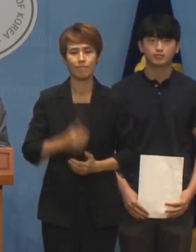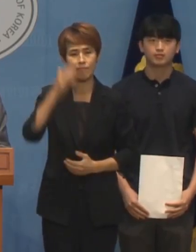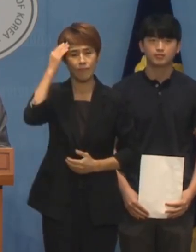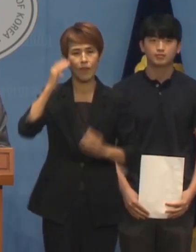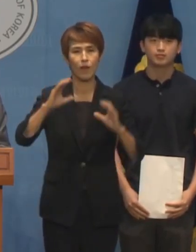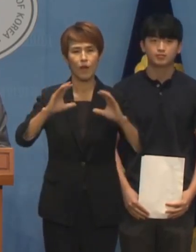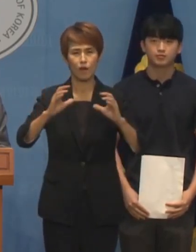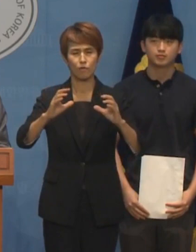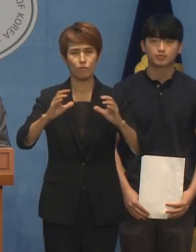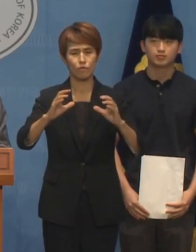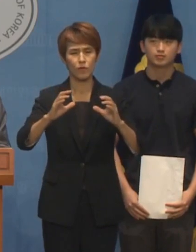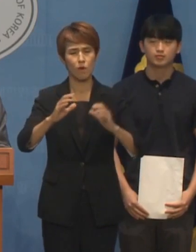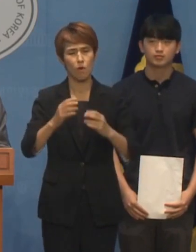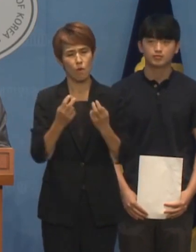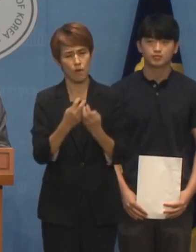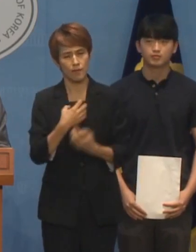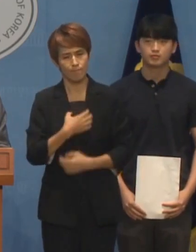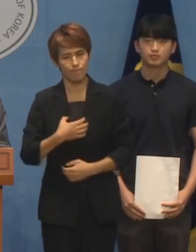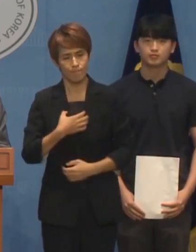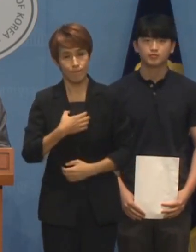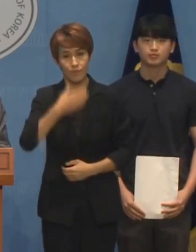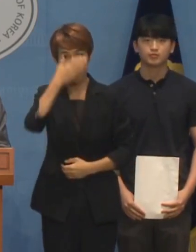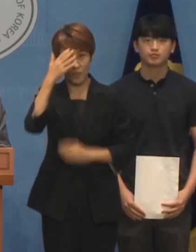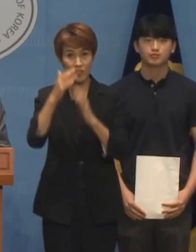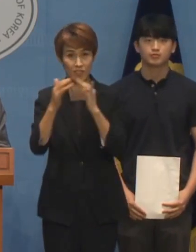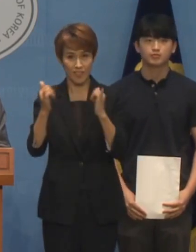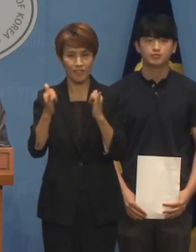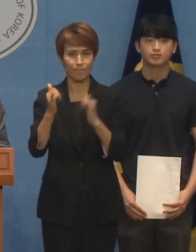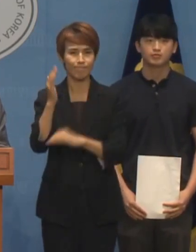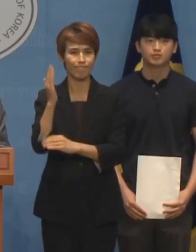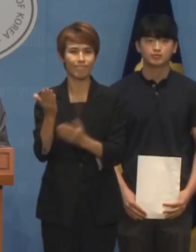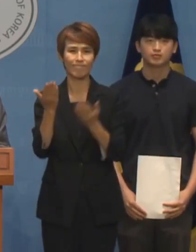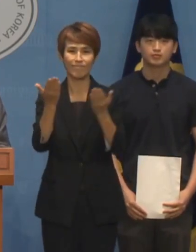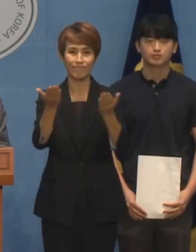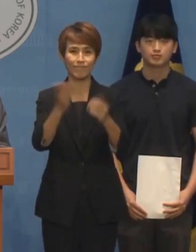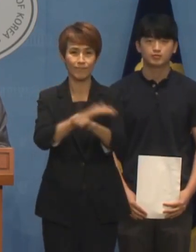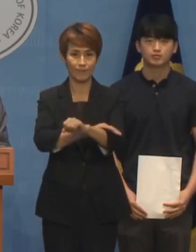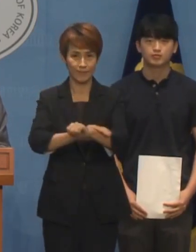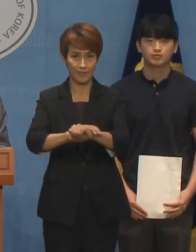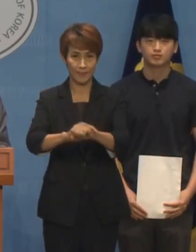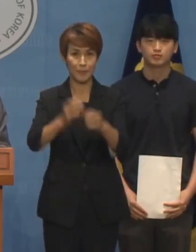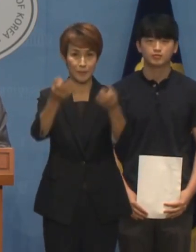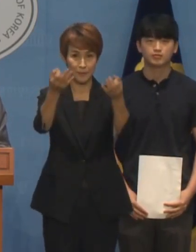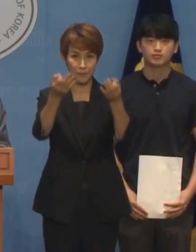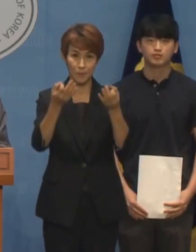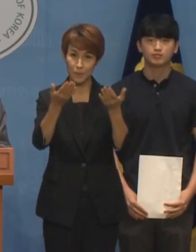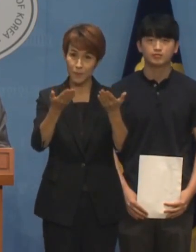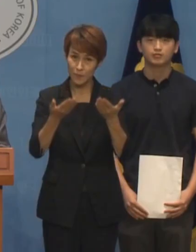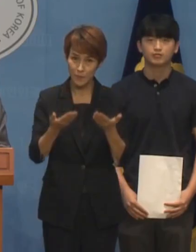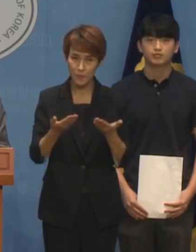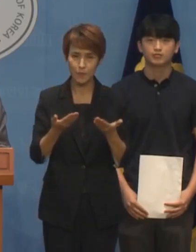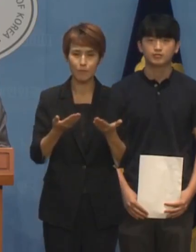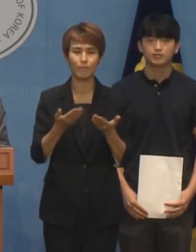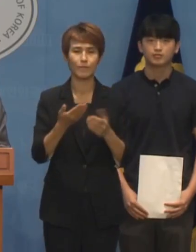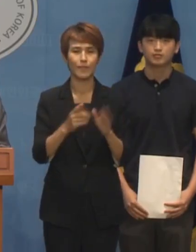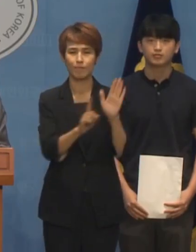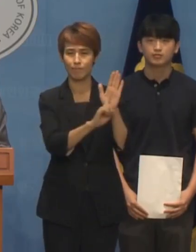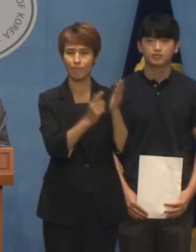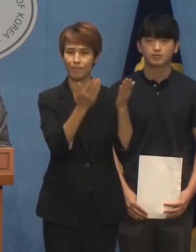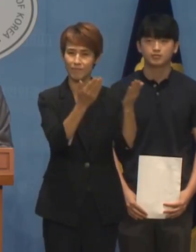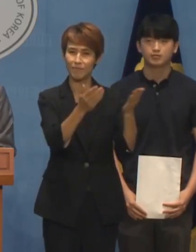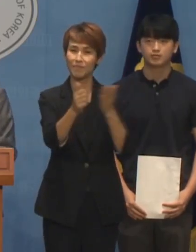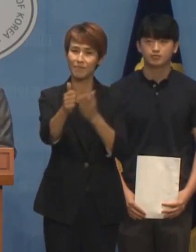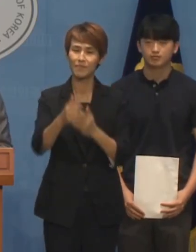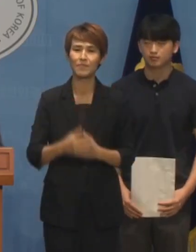젊은 청년들이 기자회견이 있을 것 같습니다. 잘 취재해 주시고 또 국민들한테 알려주셨으면